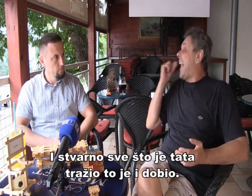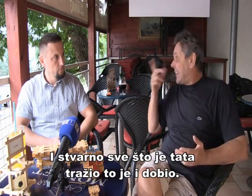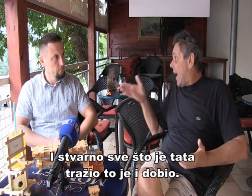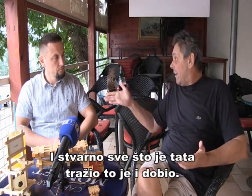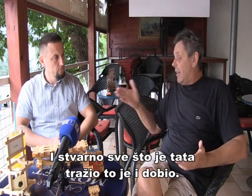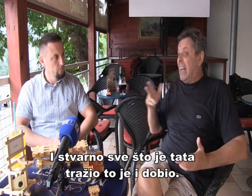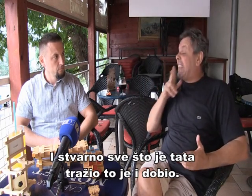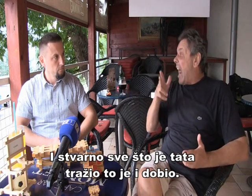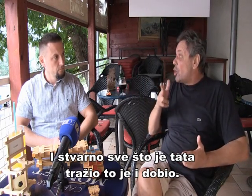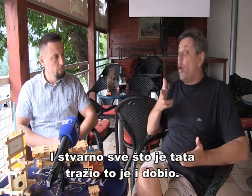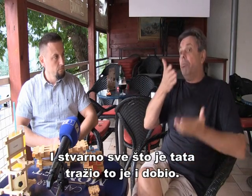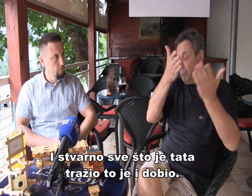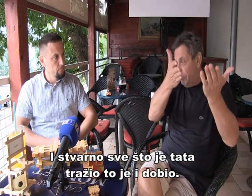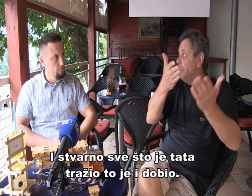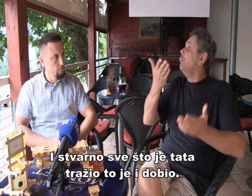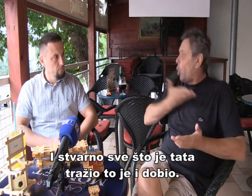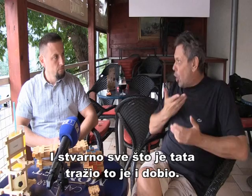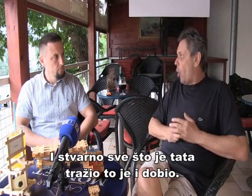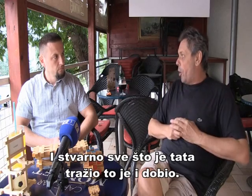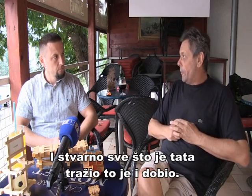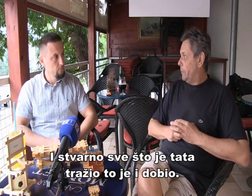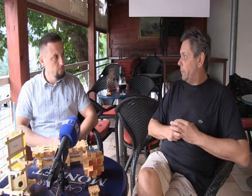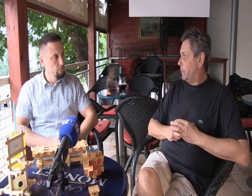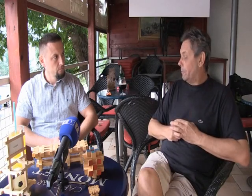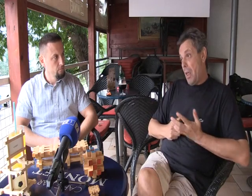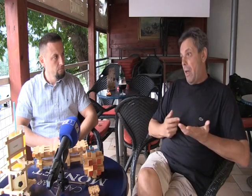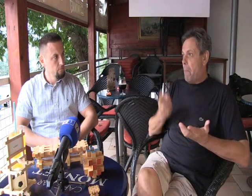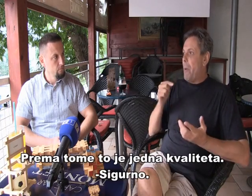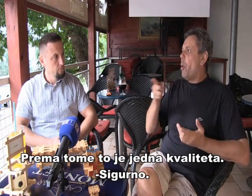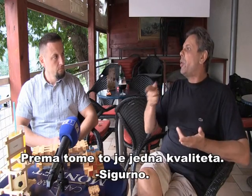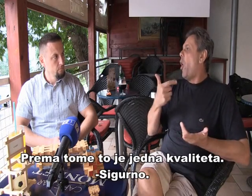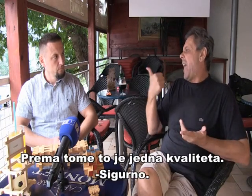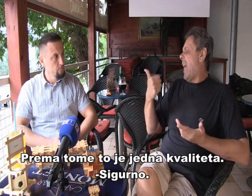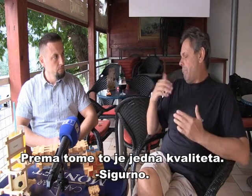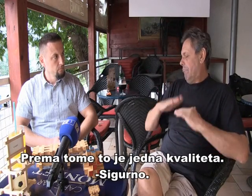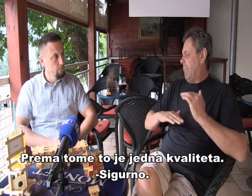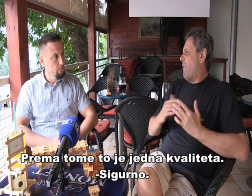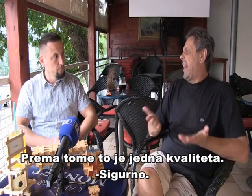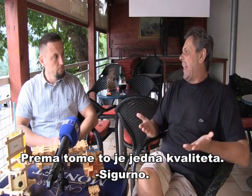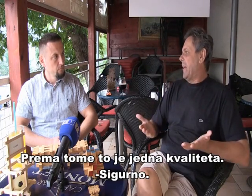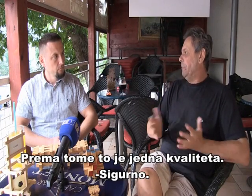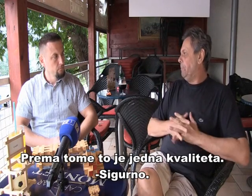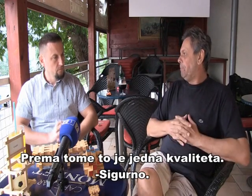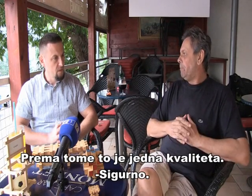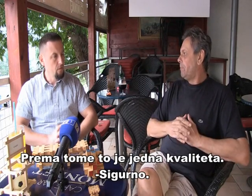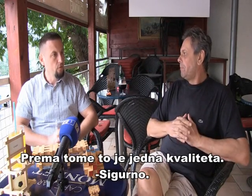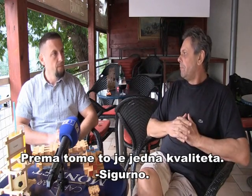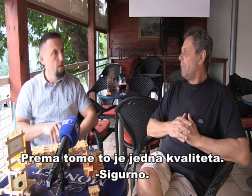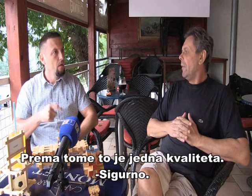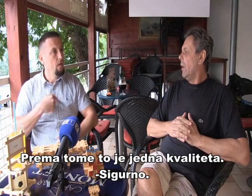tata tražio, to je i dobio. Prema tome, to je jedna kvaliteta. Sigurno. Ja